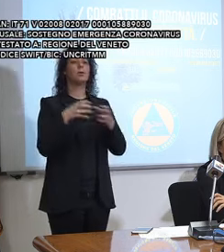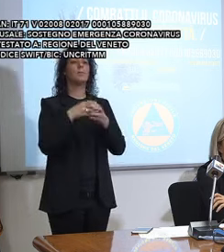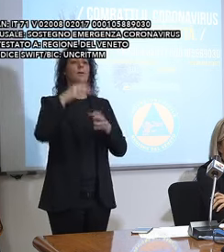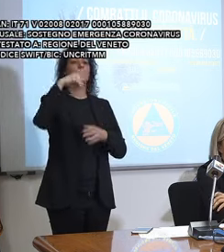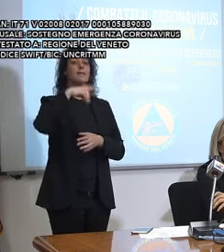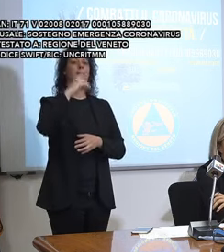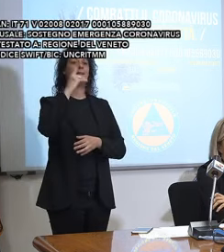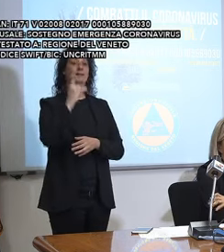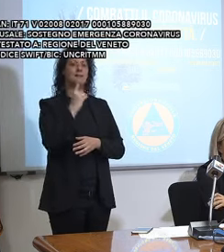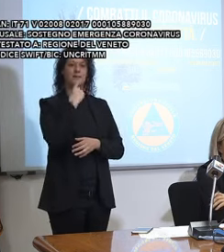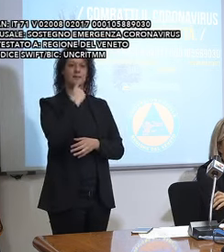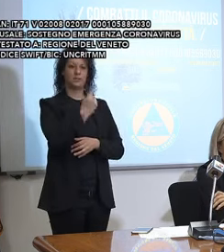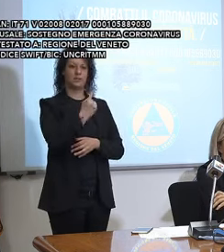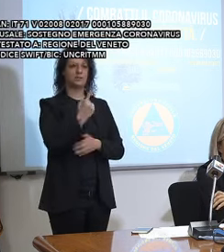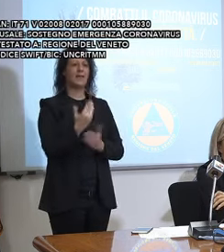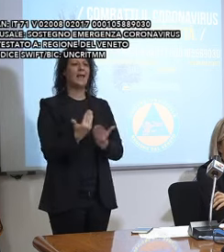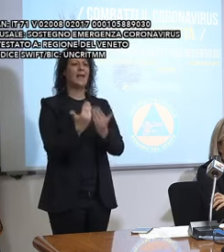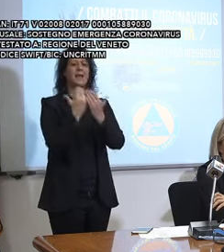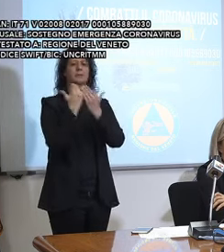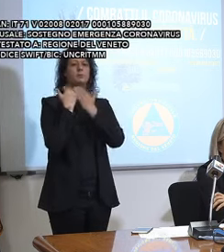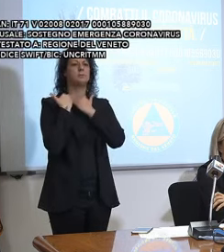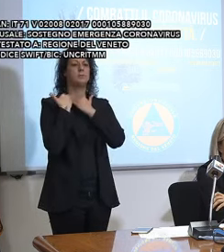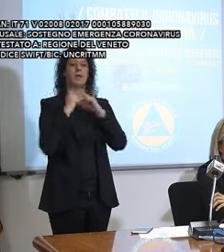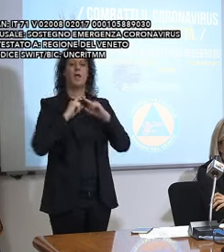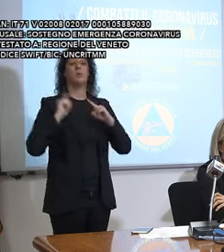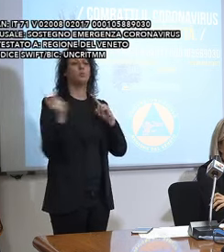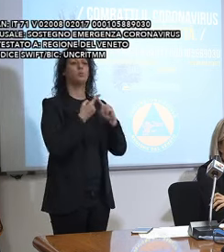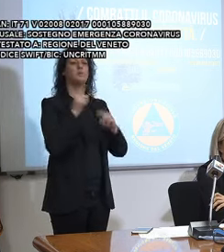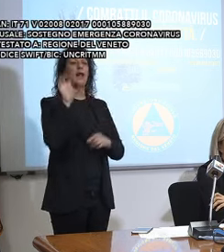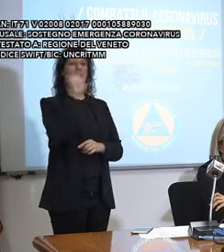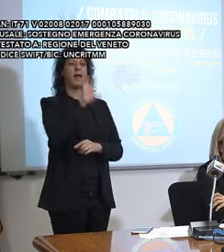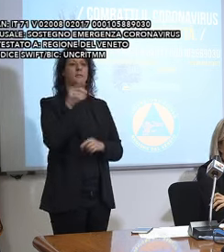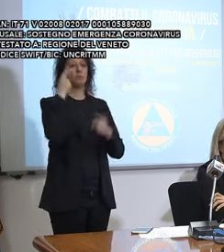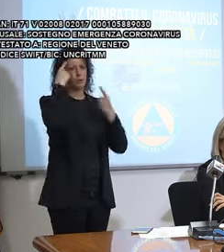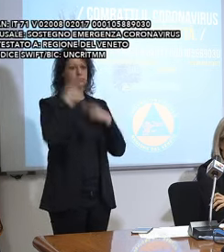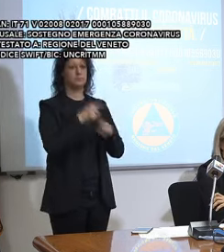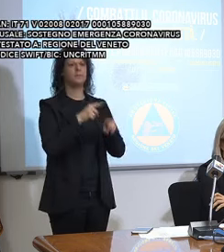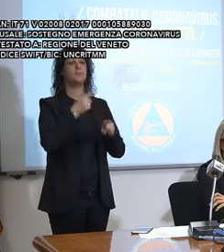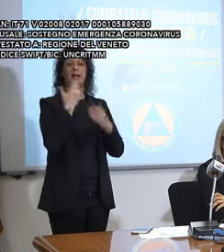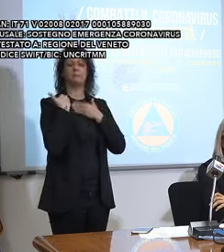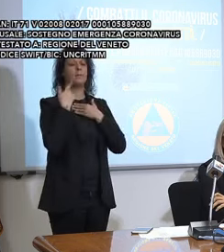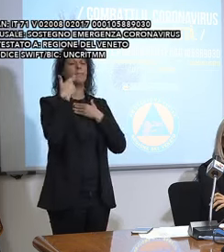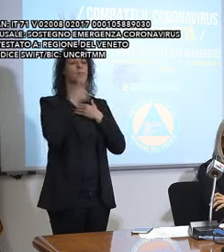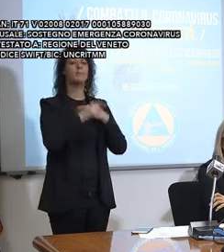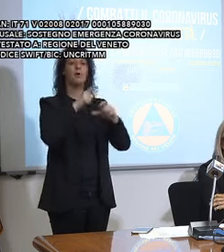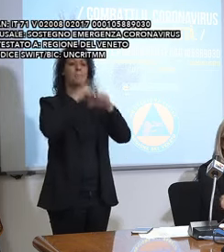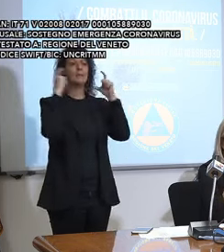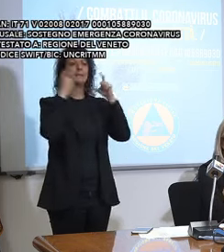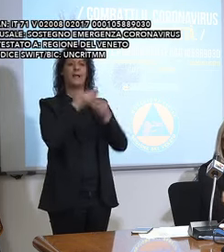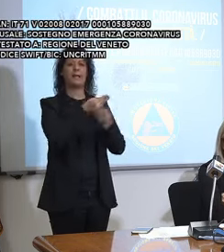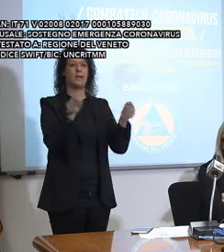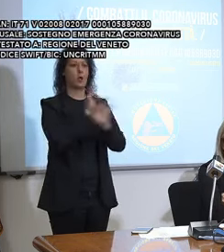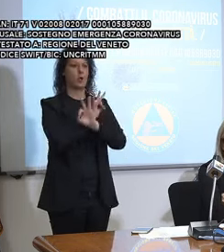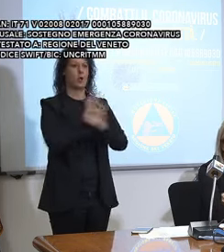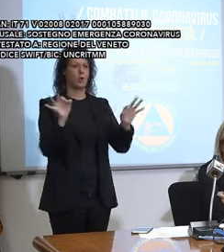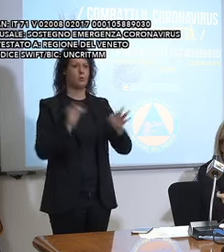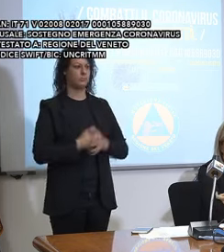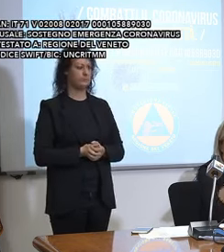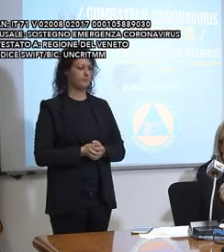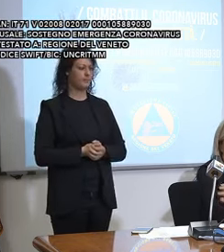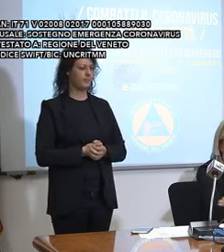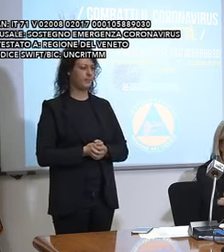la responsabilità è tutta della regione che non ha distribuito le mascherine? No, allora, se volete riavvolgiamo il nastro,